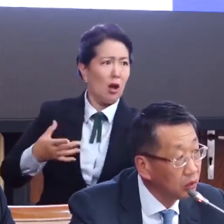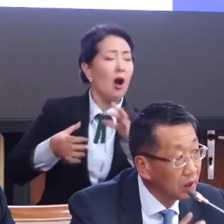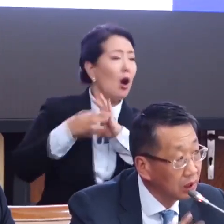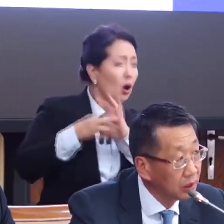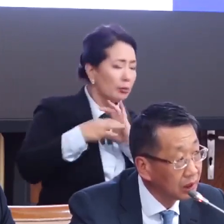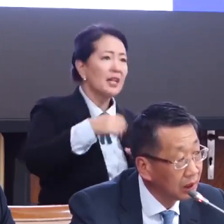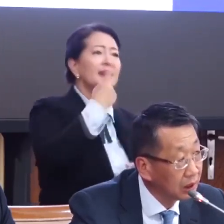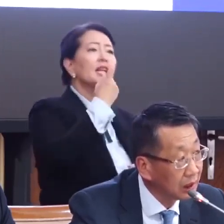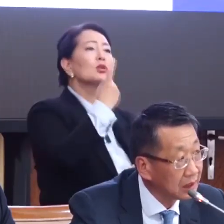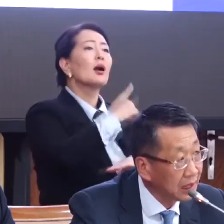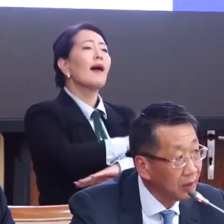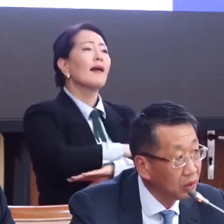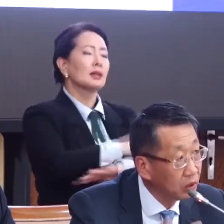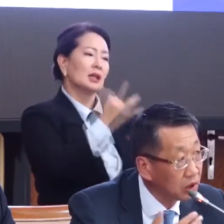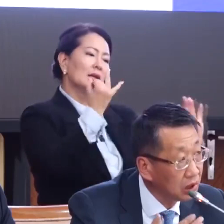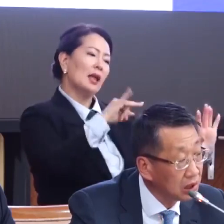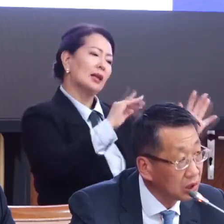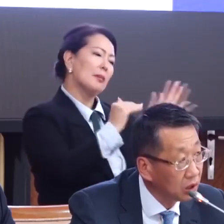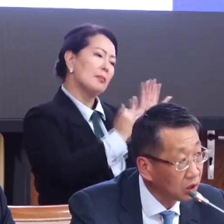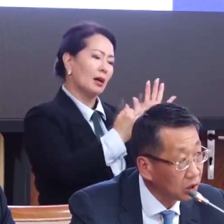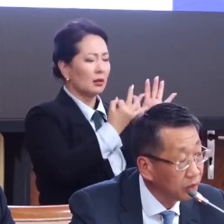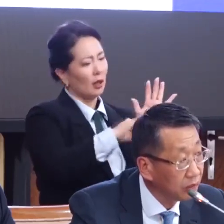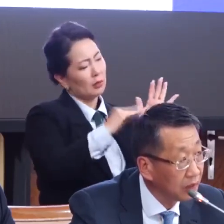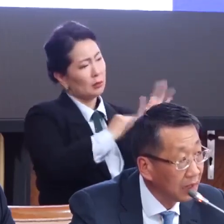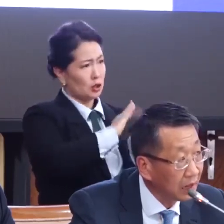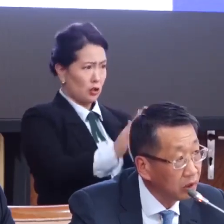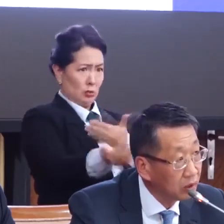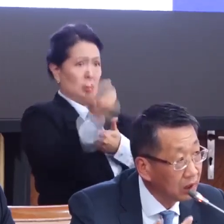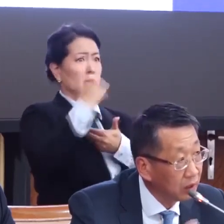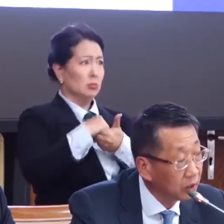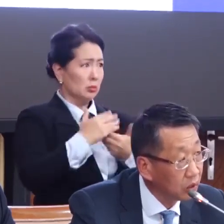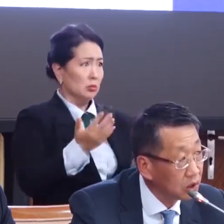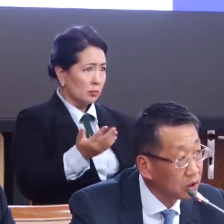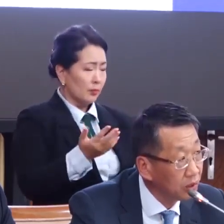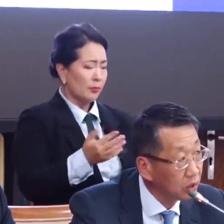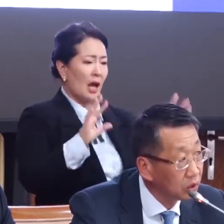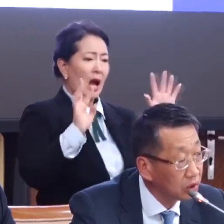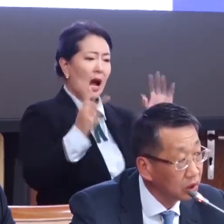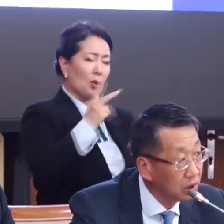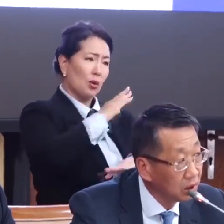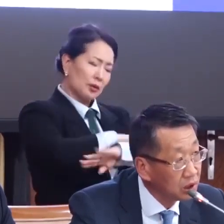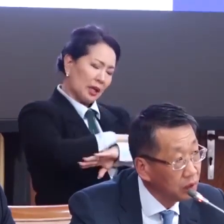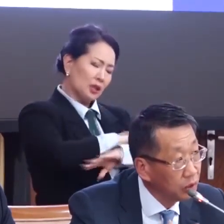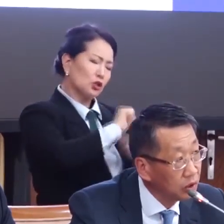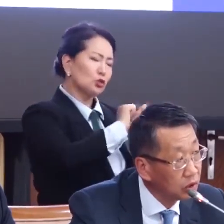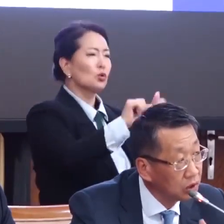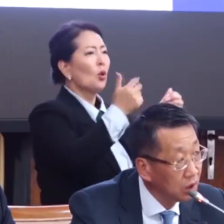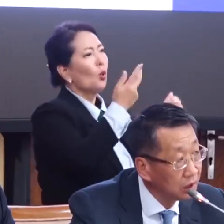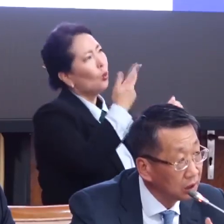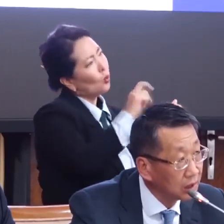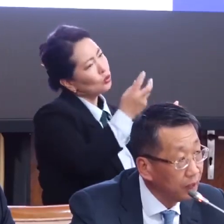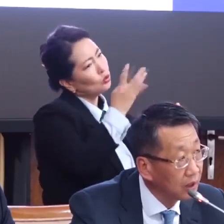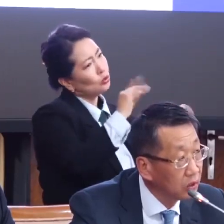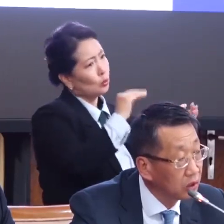бид нар 70-80 мянган хүүхэд шинээр элсэж орж байгаа. 12 дугаар ангид бид нар 30-40 мянган хүүхэд өсдөг. Тэгэхээр жил бүхэн 40-с одоо 50